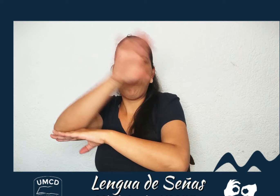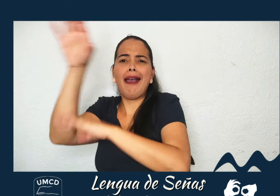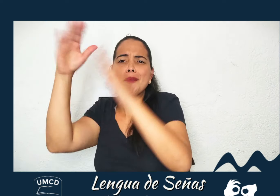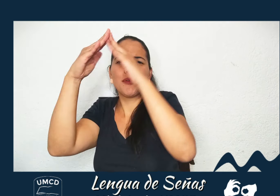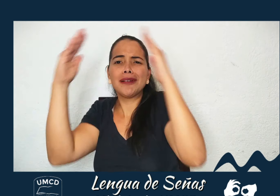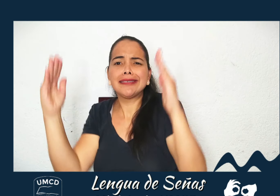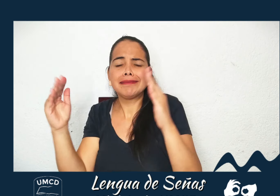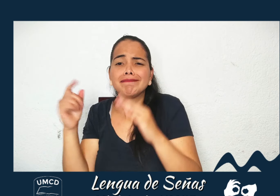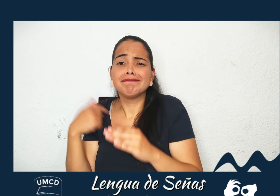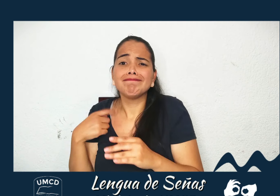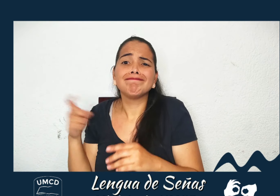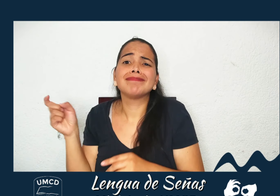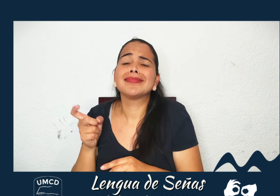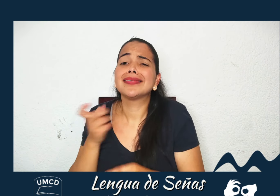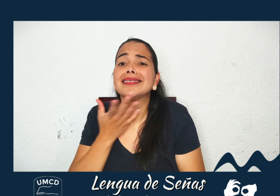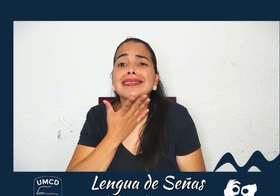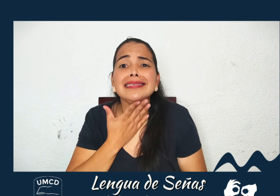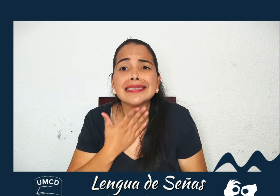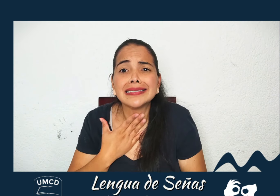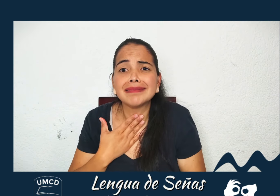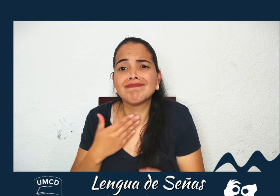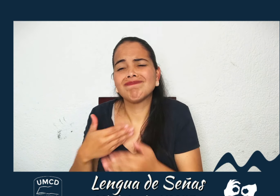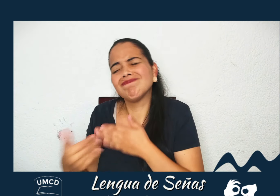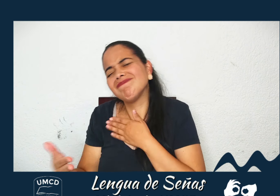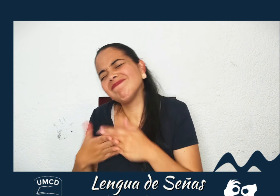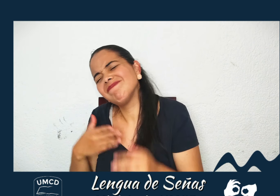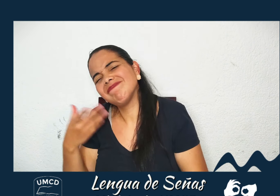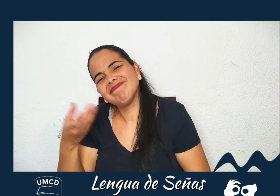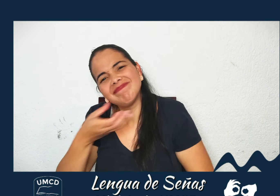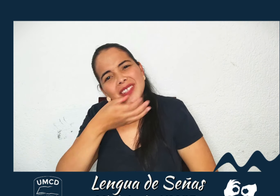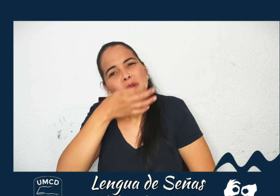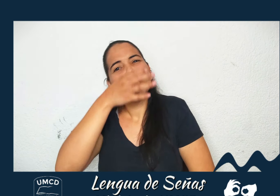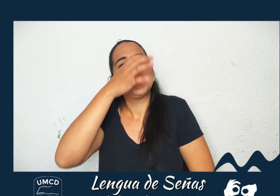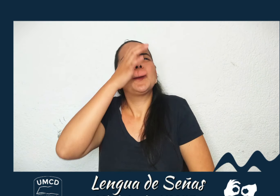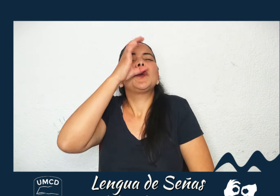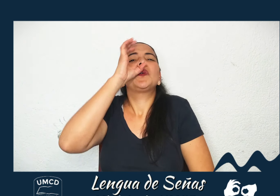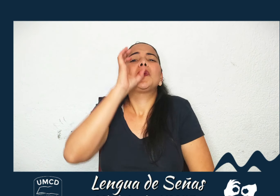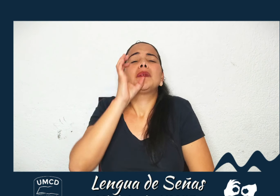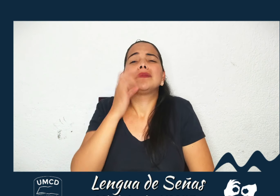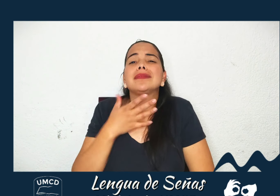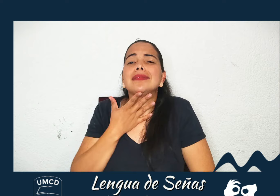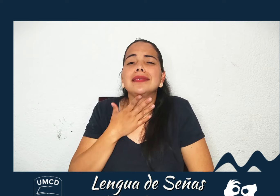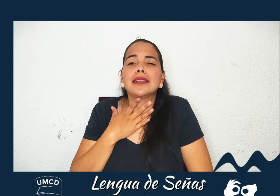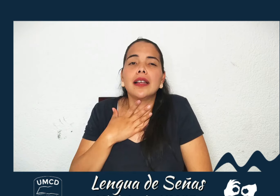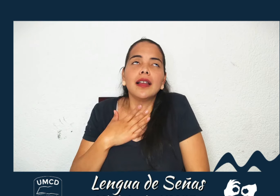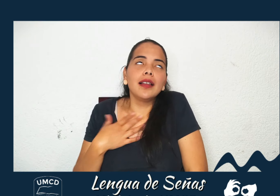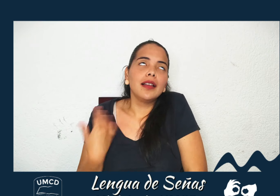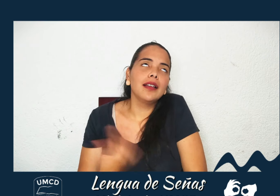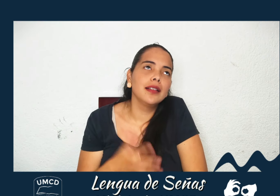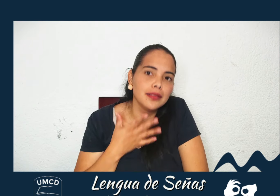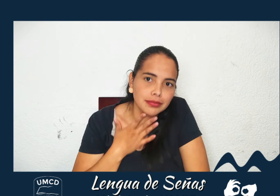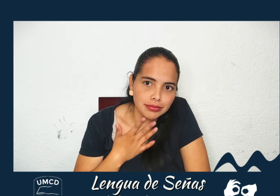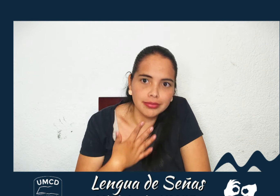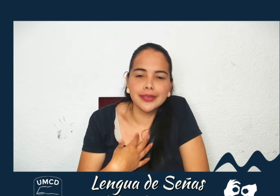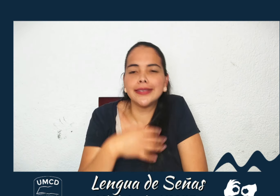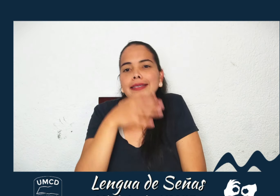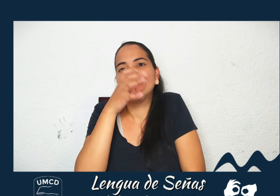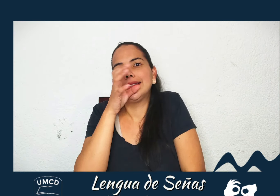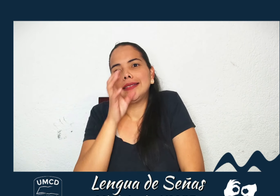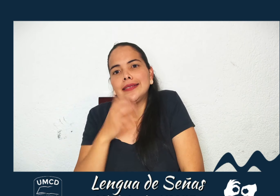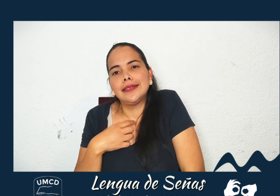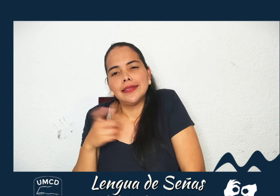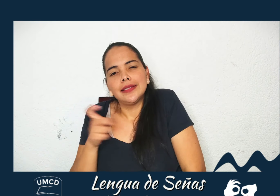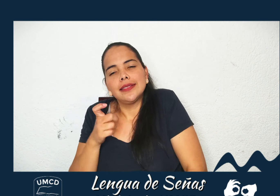ahí. Pero en mi necesidad, tomé el agua en ese instante. En medio que saciaba mi sed a